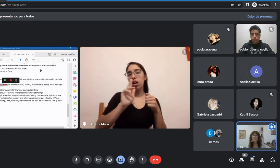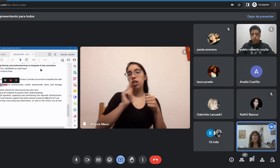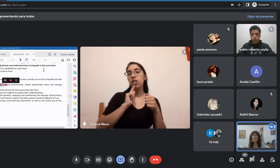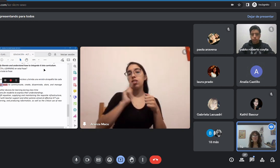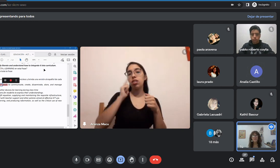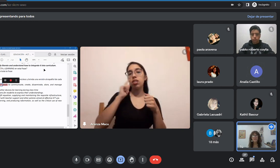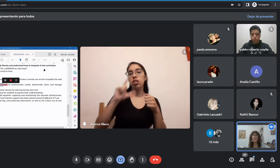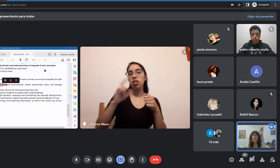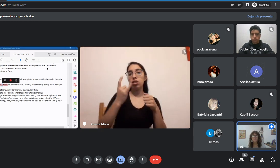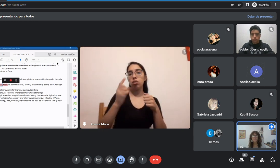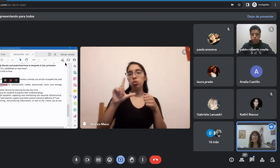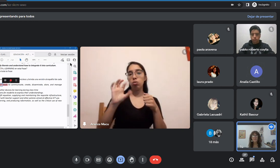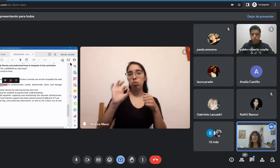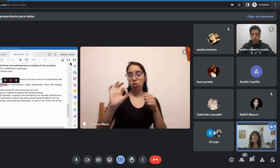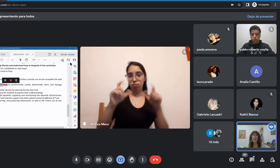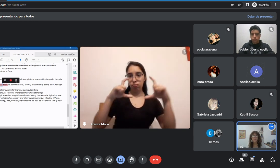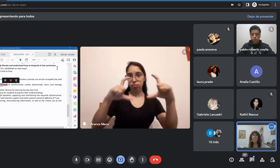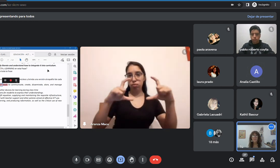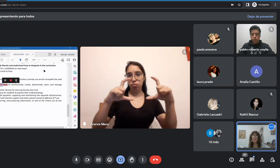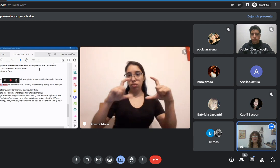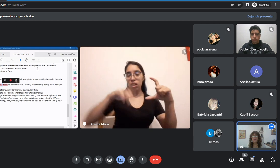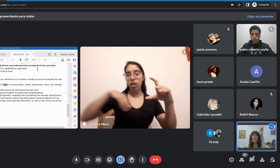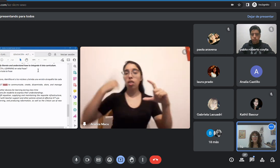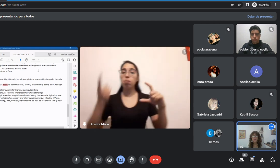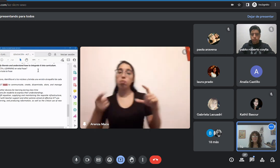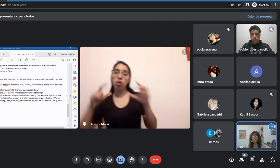dos sustantivos, ¿qué les pasa?